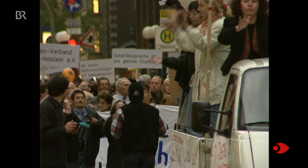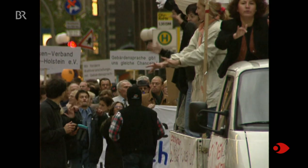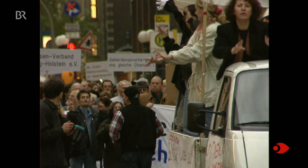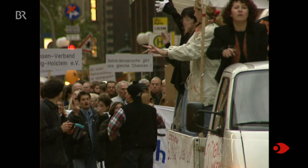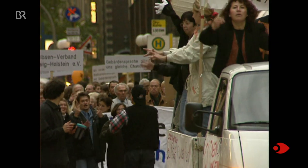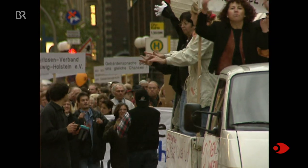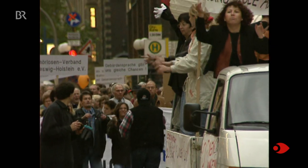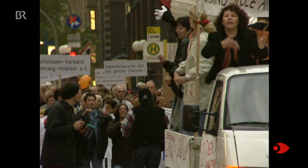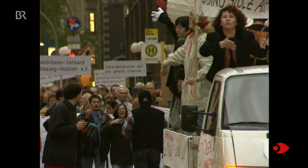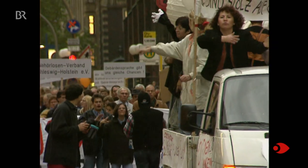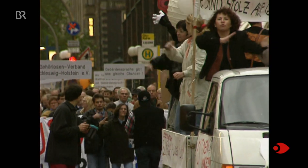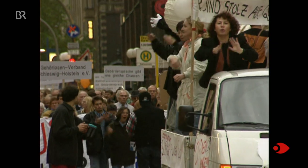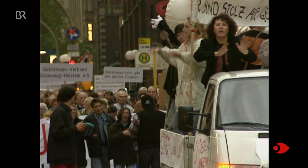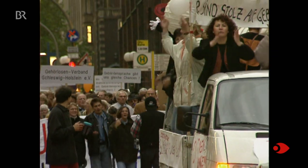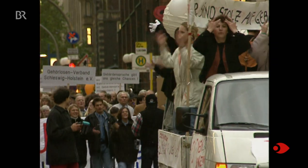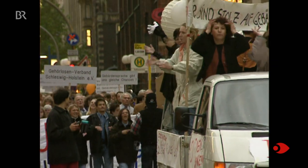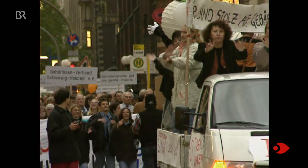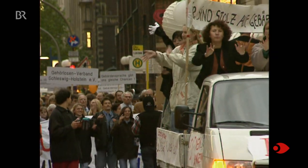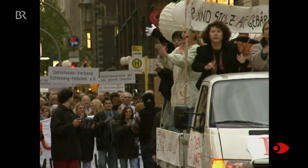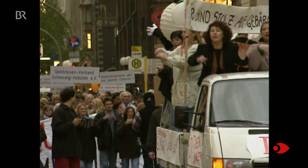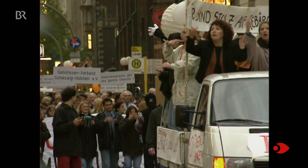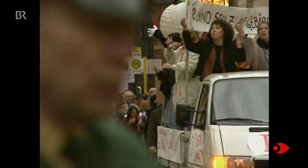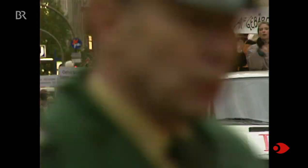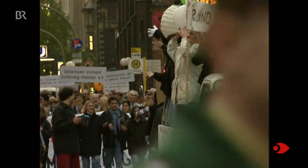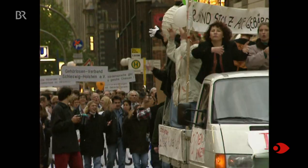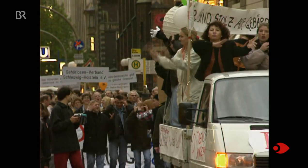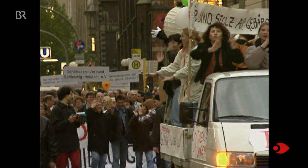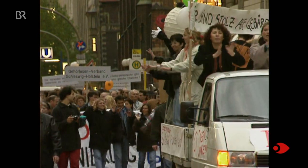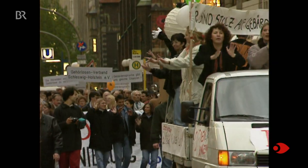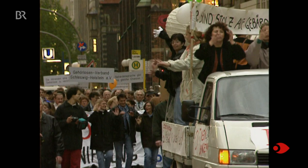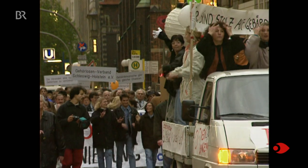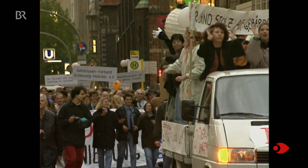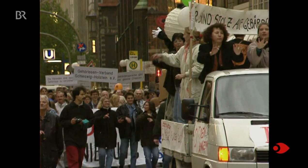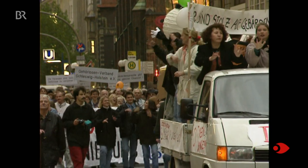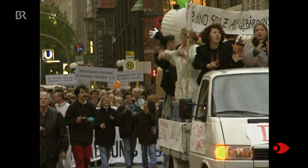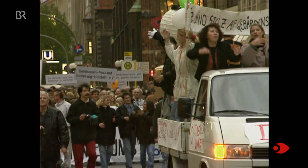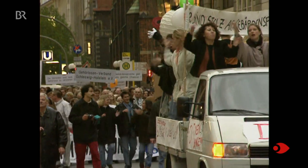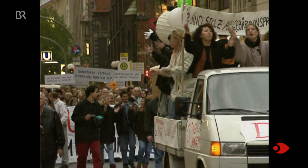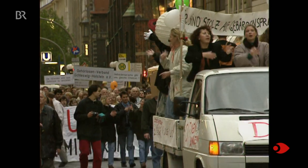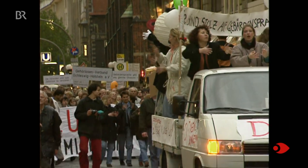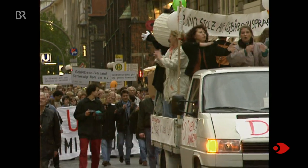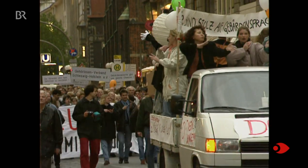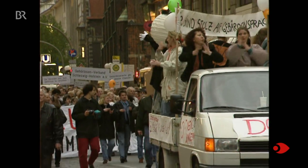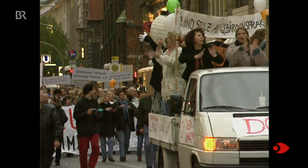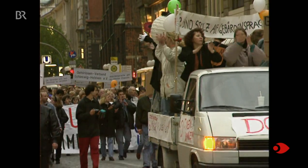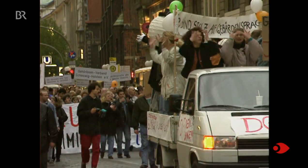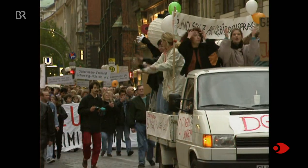DGS versammelten ihre Sprache